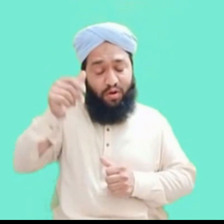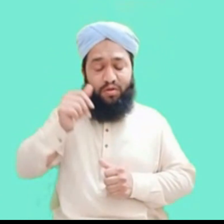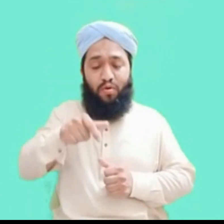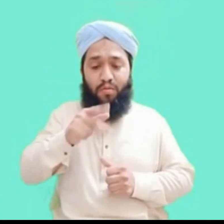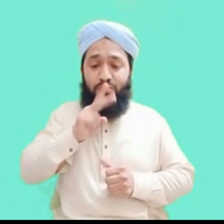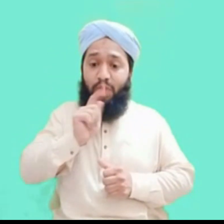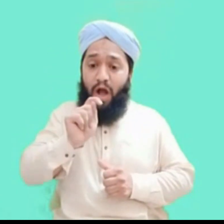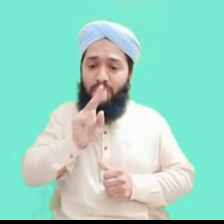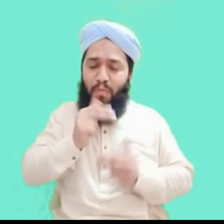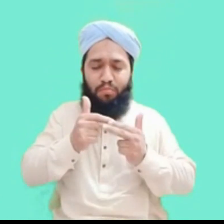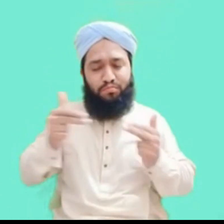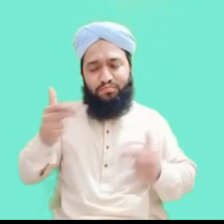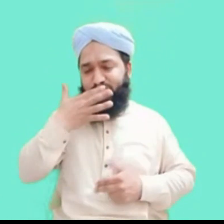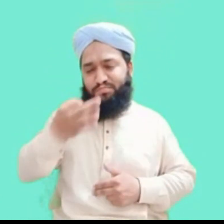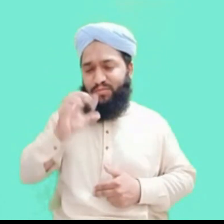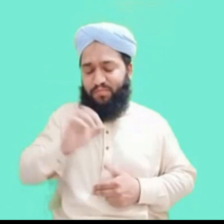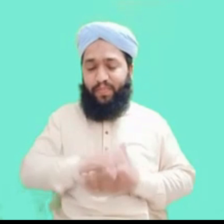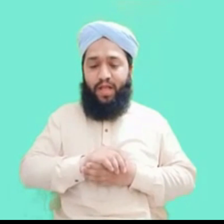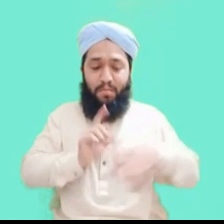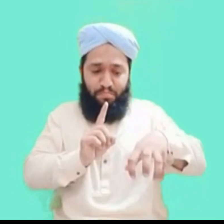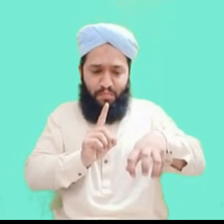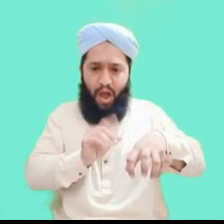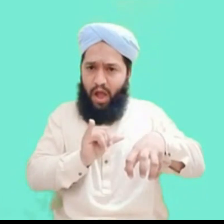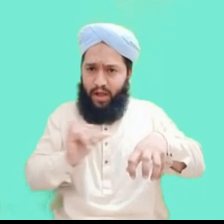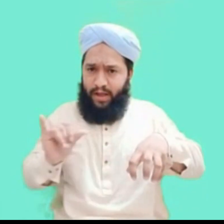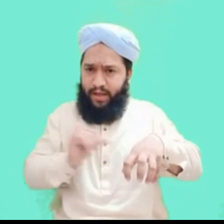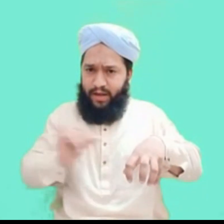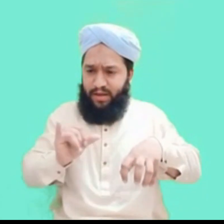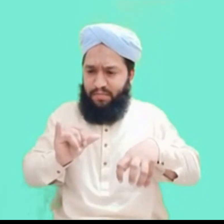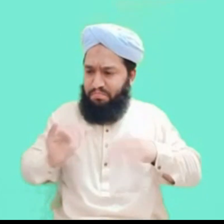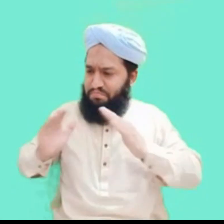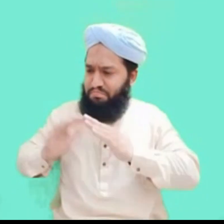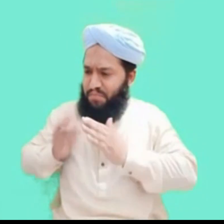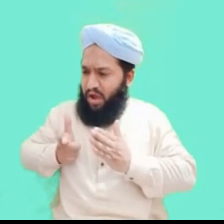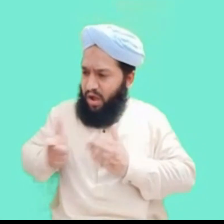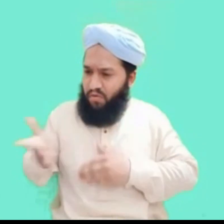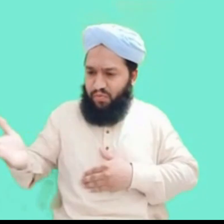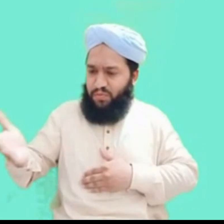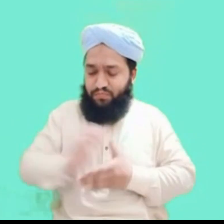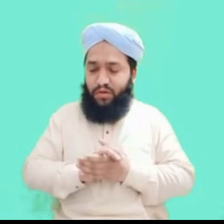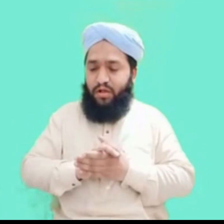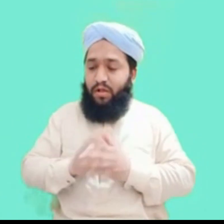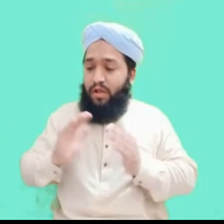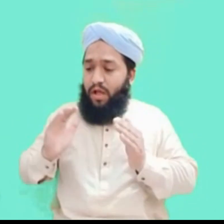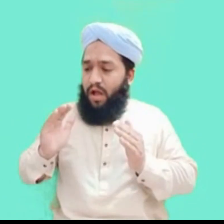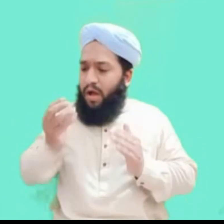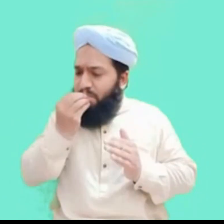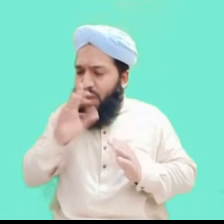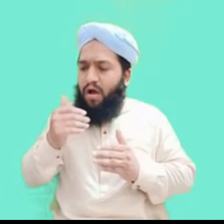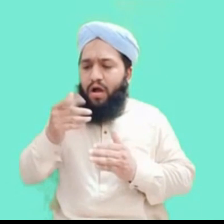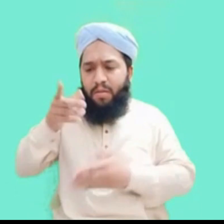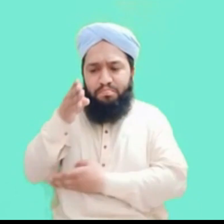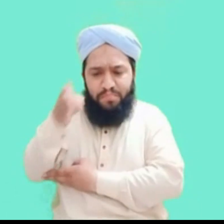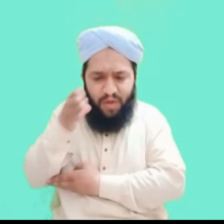کیا۔ آپ مدینہ منورہ کے قریب ایک بستی میں رہتے تھے۔ گزر بسر کے لیے آپ کے پاس چند اونٹ تھے اور